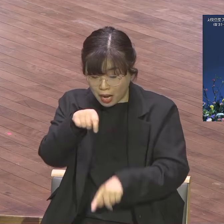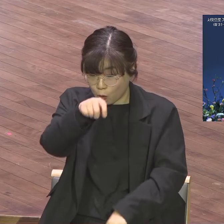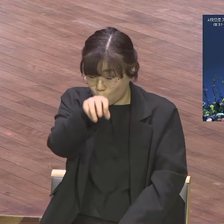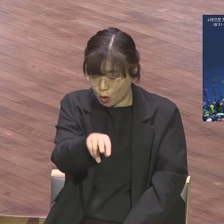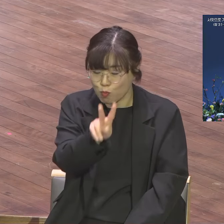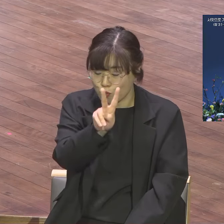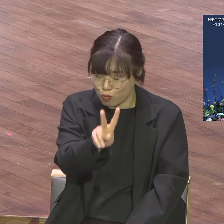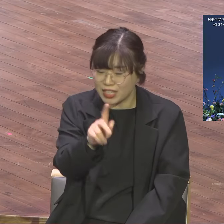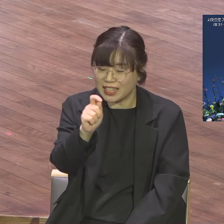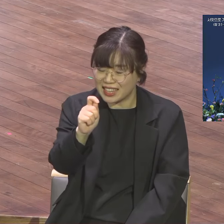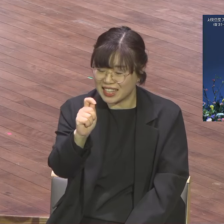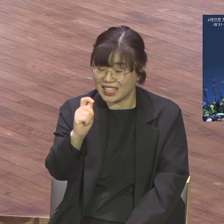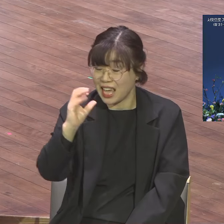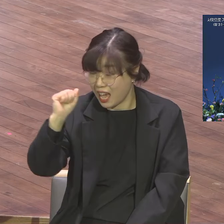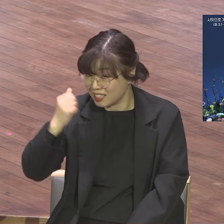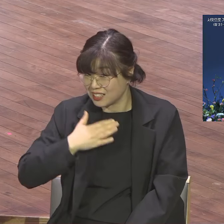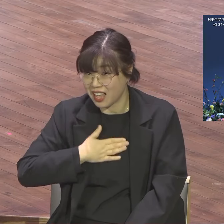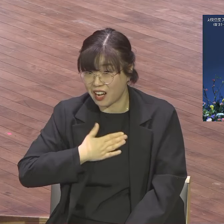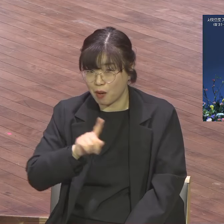인력 굉장히 필요하죠.